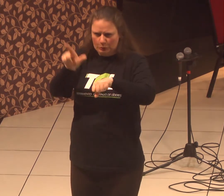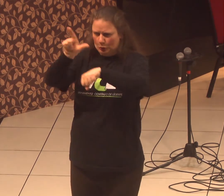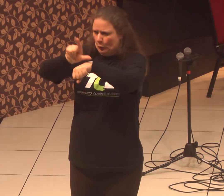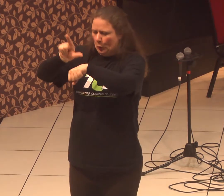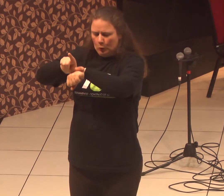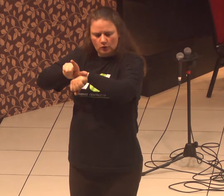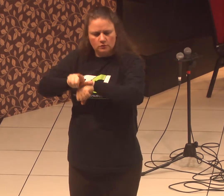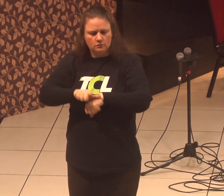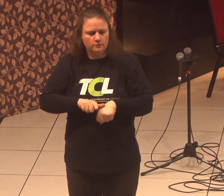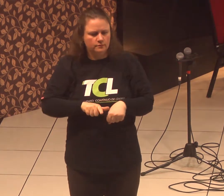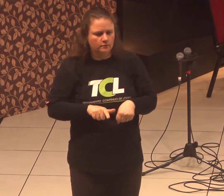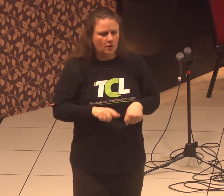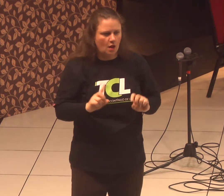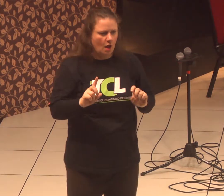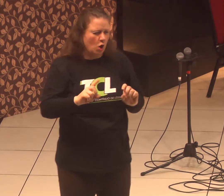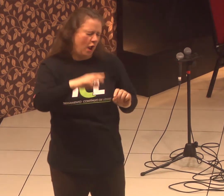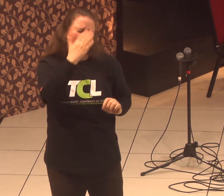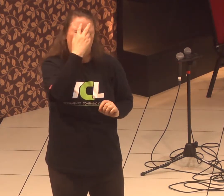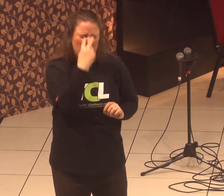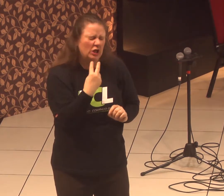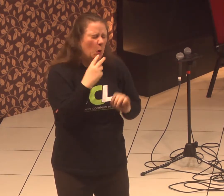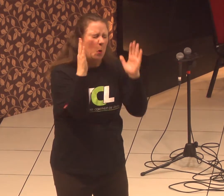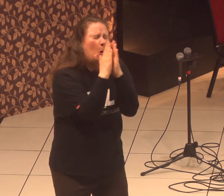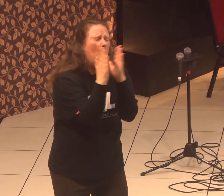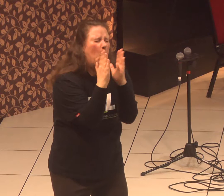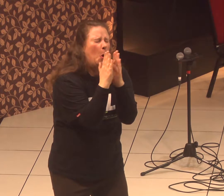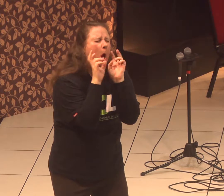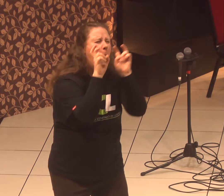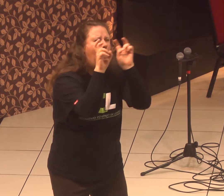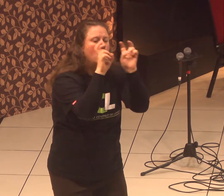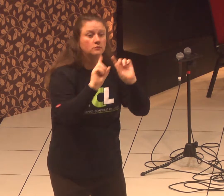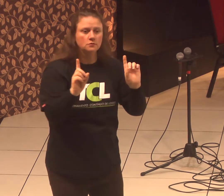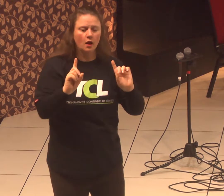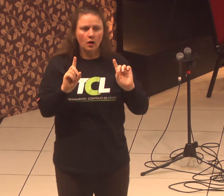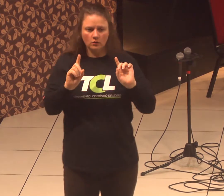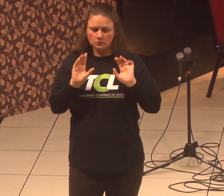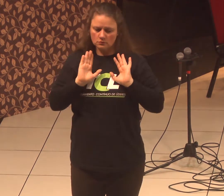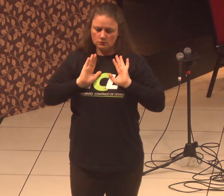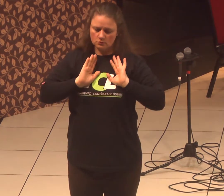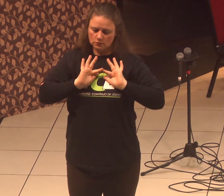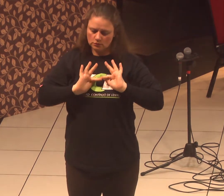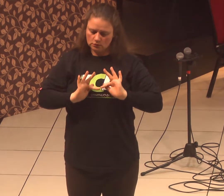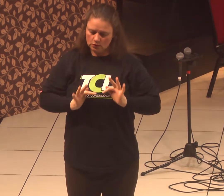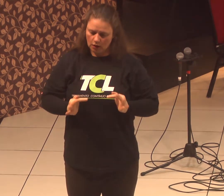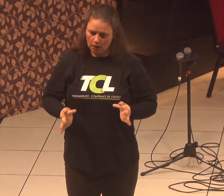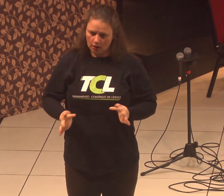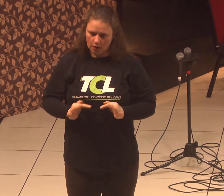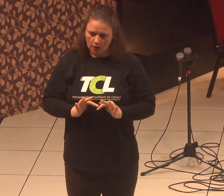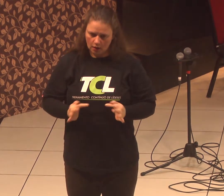ficar fechando o olho, orando alto, repreendendo alto, não. Eu tenho que me adequar ao lugar,